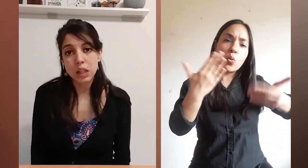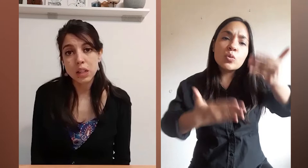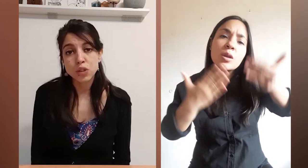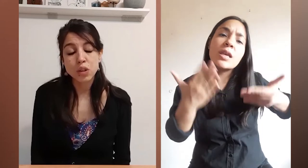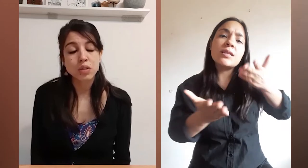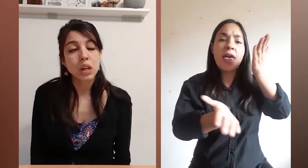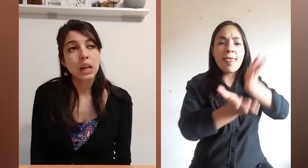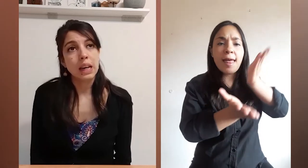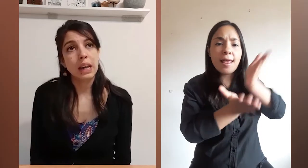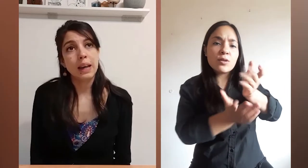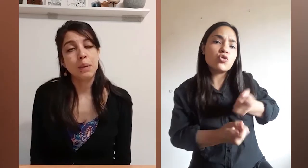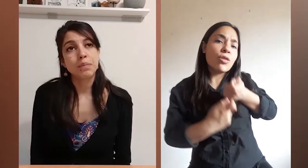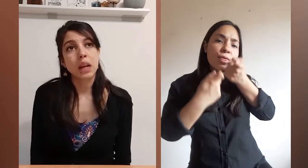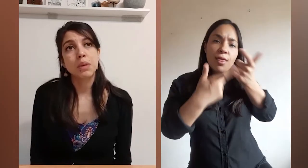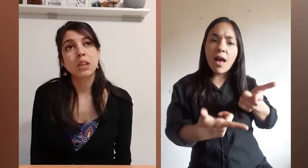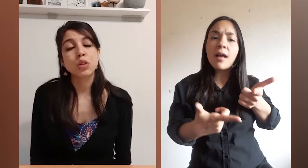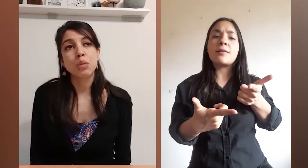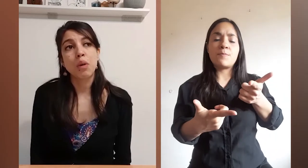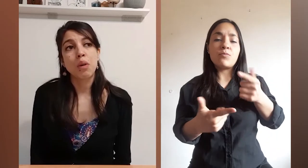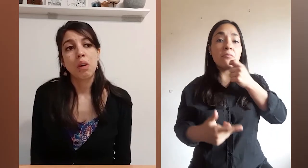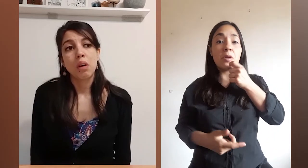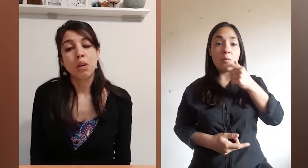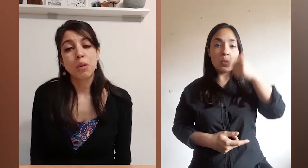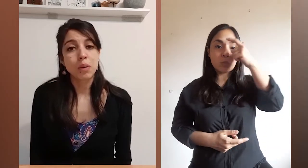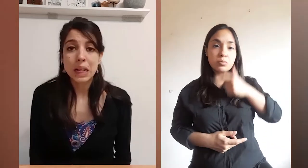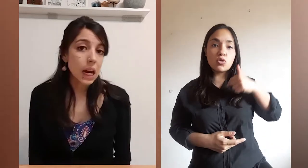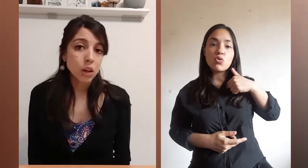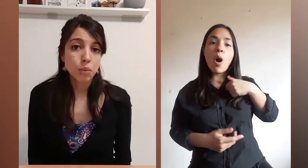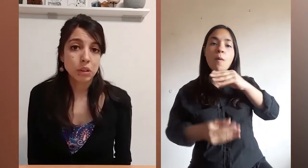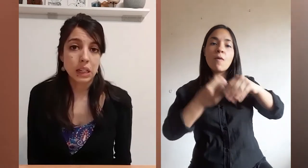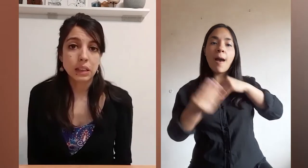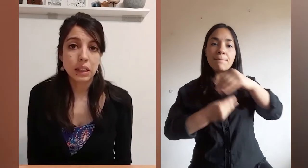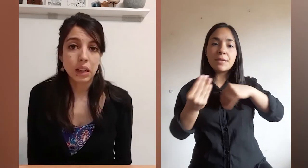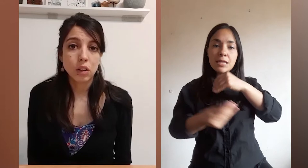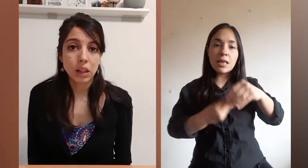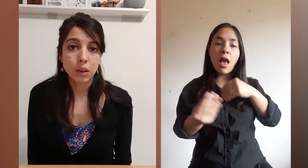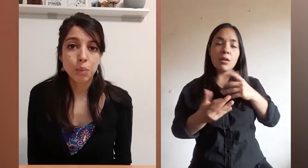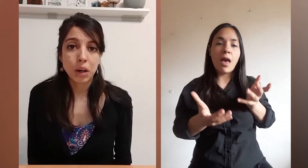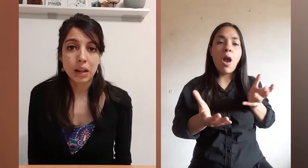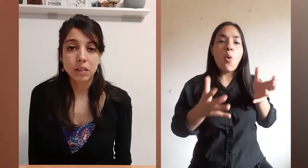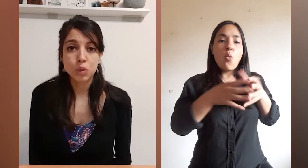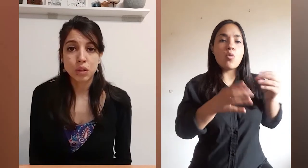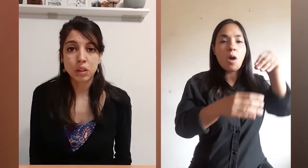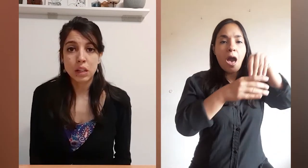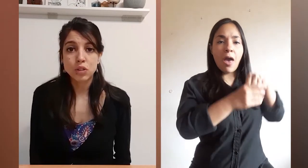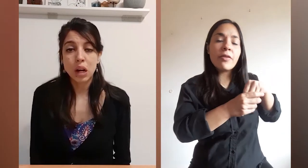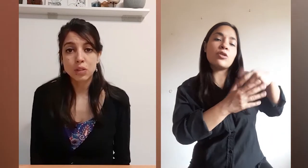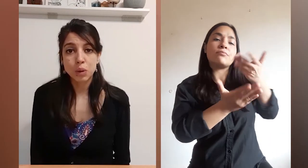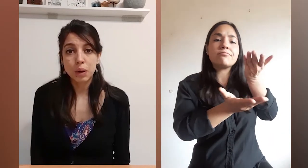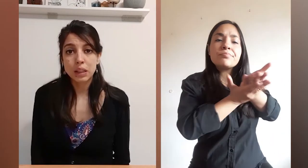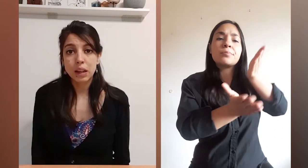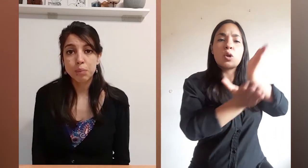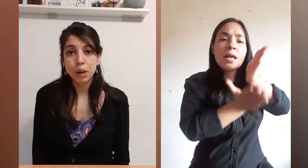restitución de derechos. En mi caso, como familiar, como integrante del colectivo por la restitución de derechos